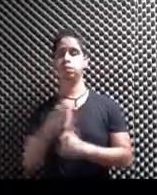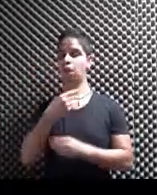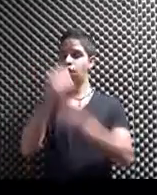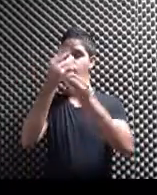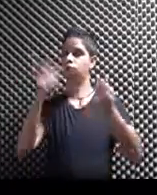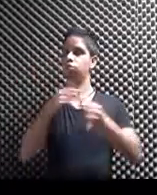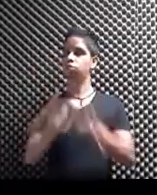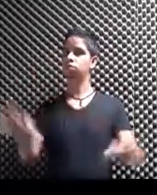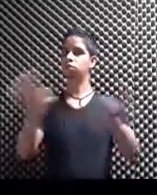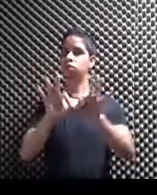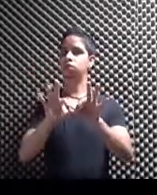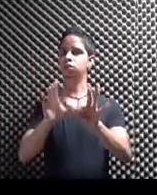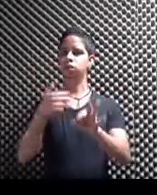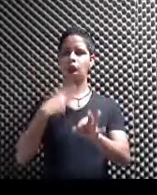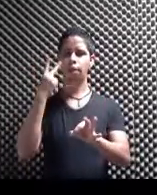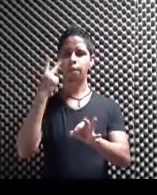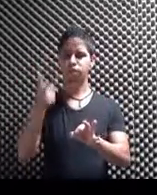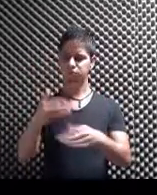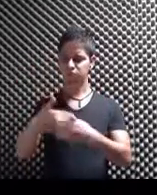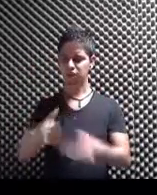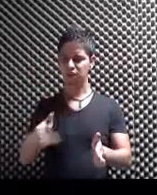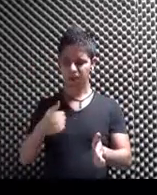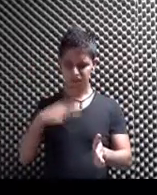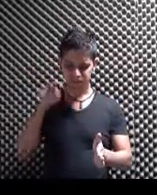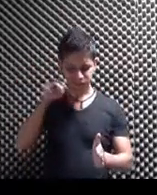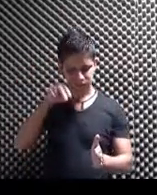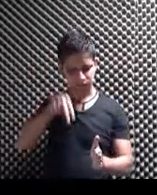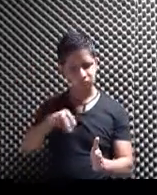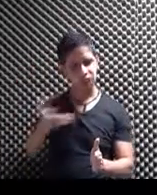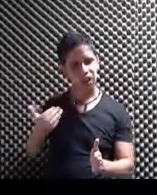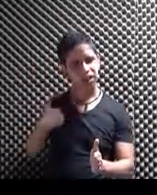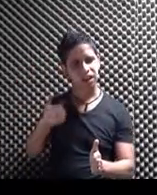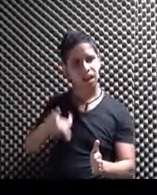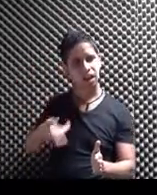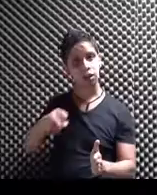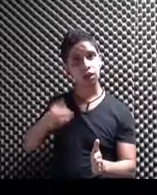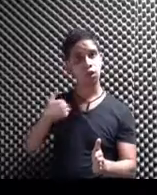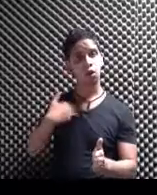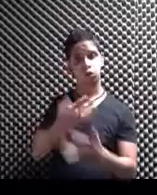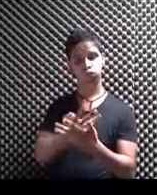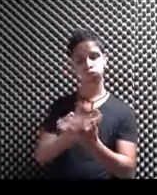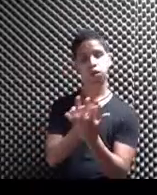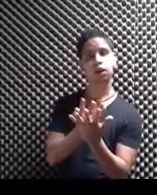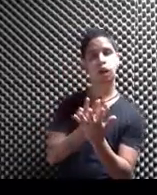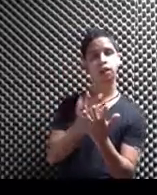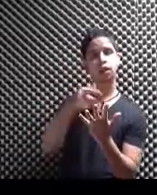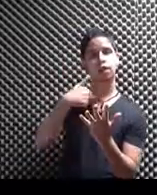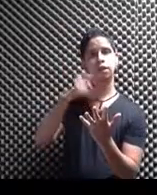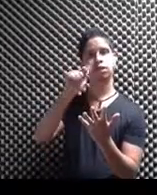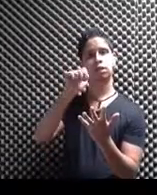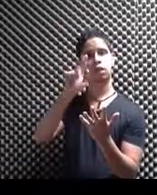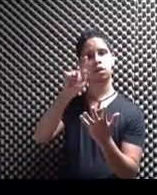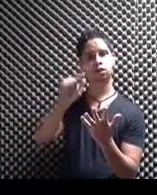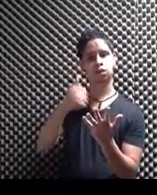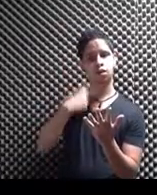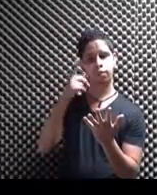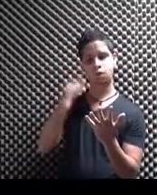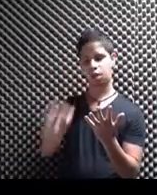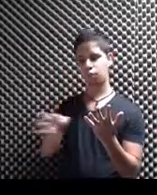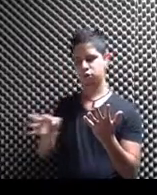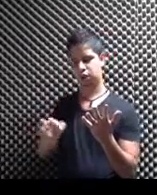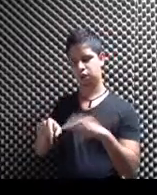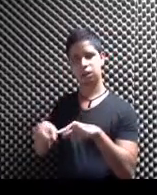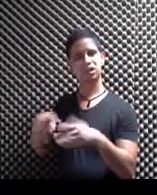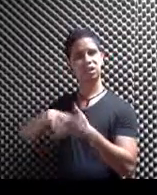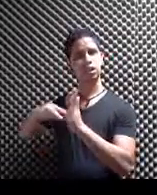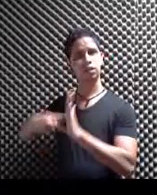muy importante que tú tienes ahí que son como unas bolitas tengo cartas de tarot yo sé lo que son las bolitas así que lo estoy haciendo por